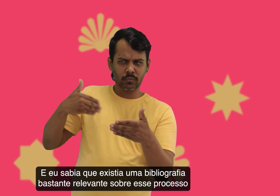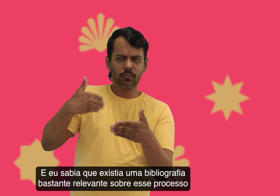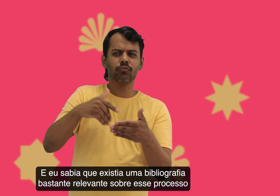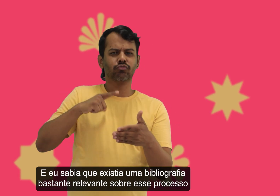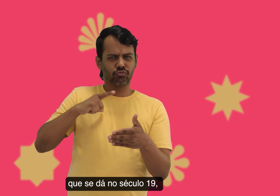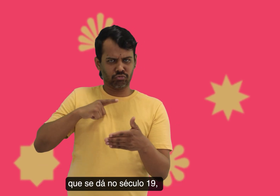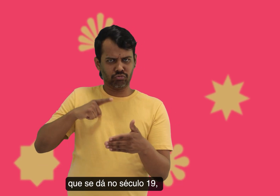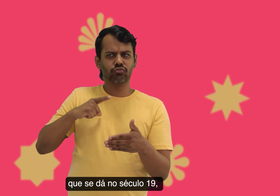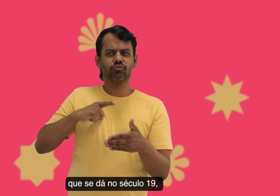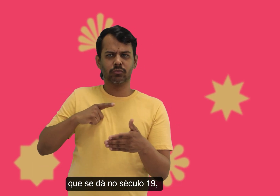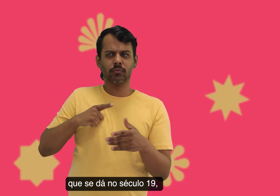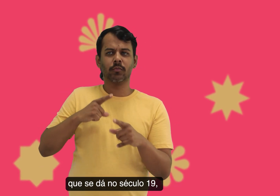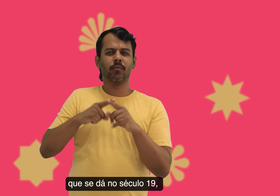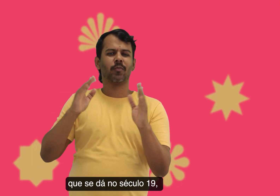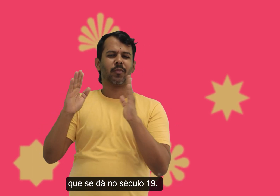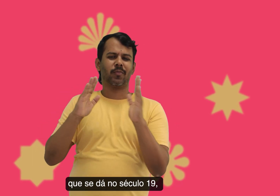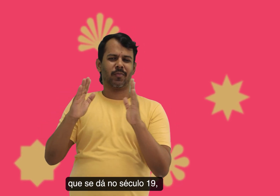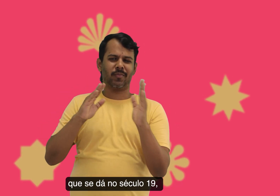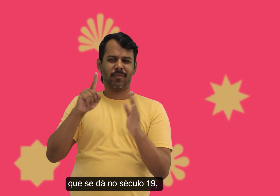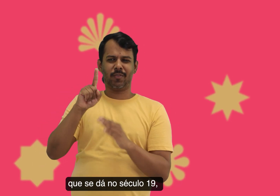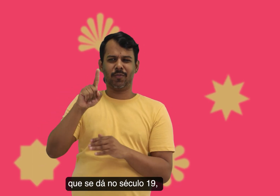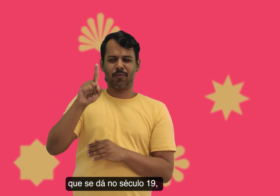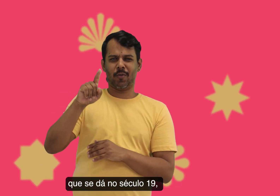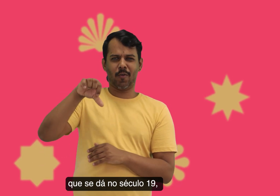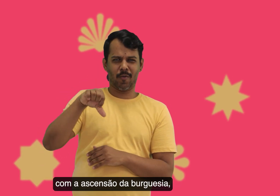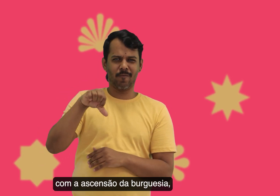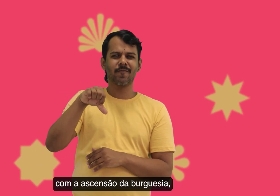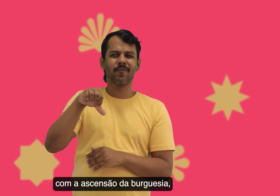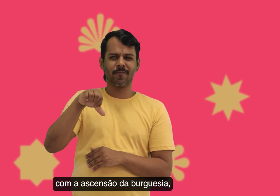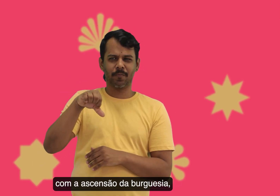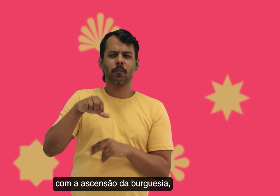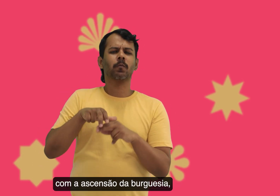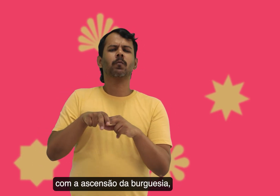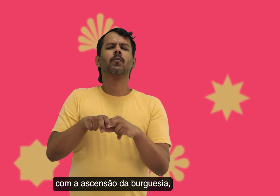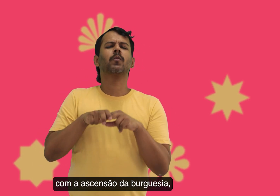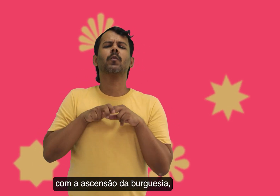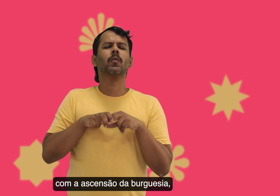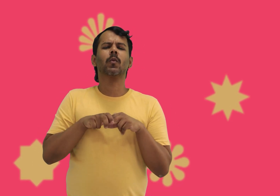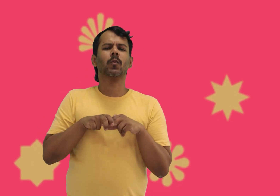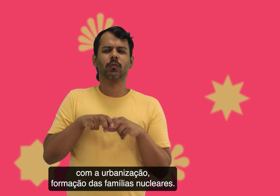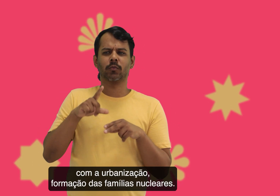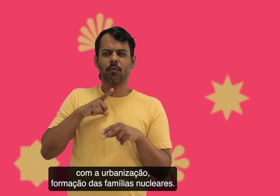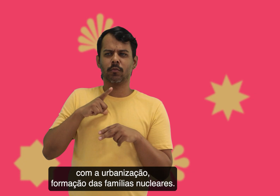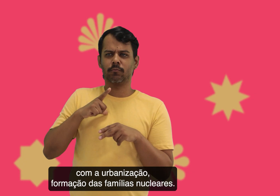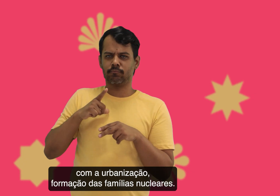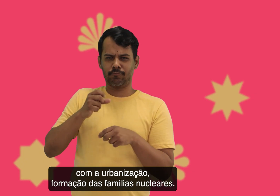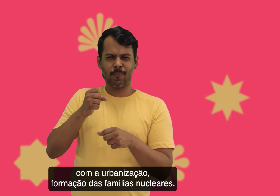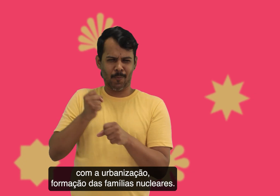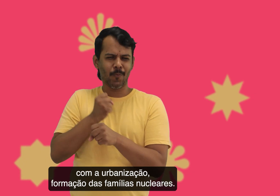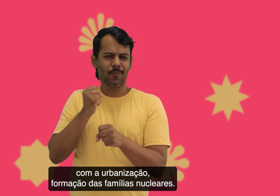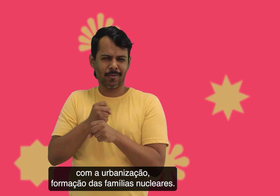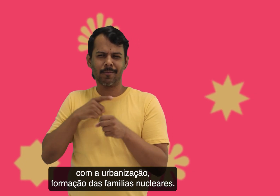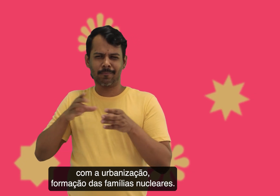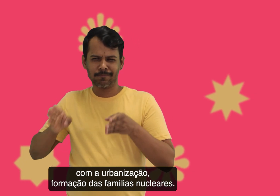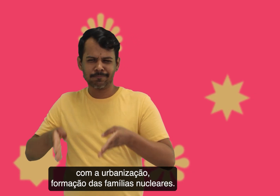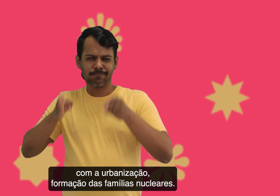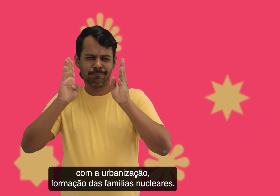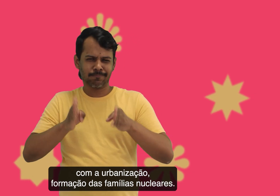esse processo que se dá no século XIX, com a ascensão da burguesia, com a urbanização, formação